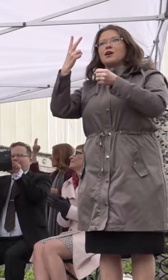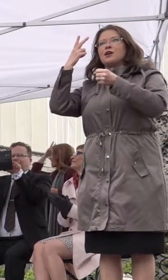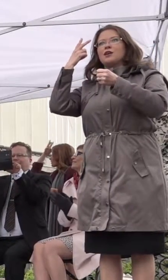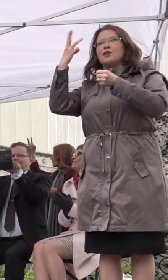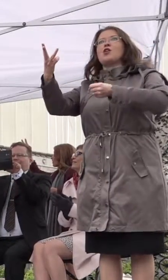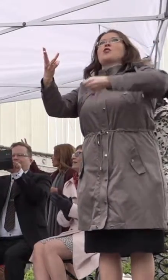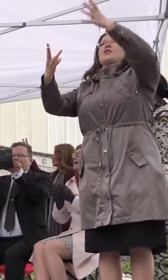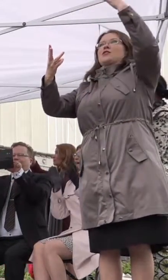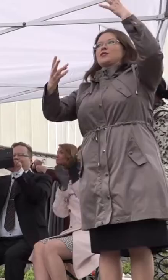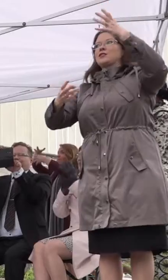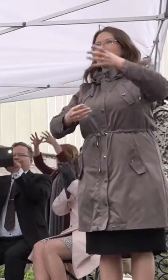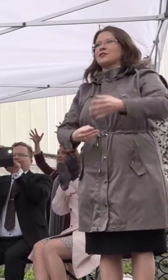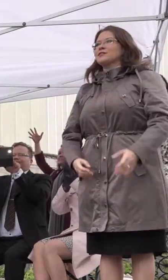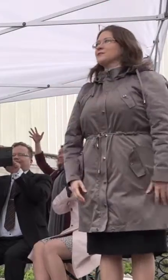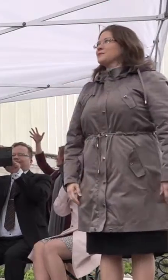YKK!